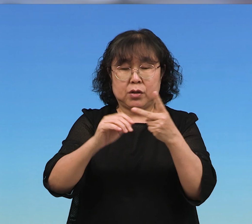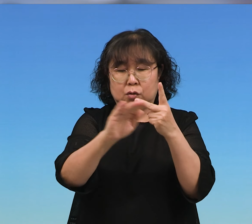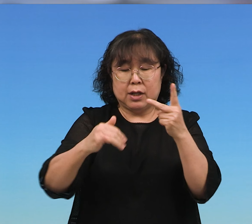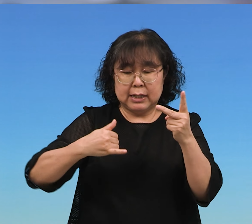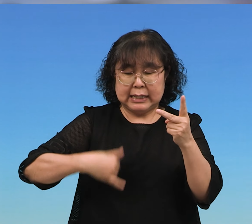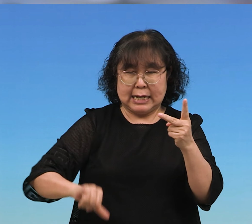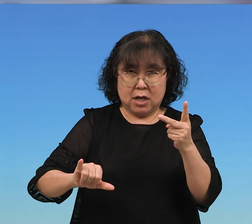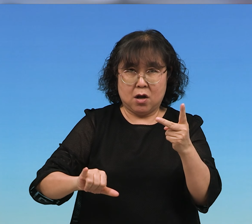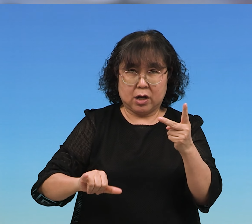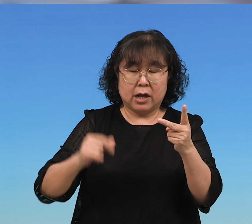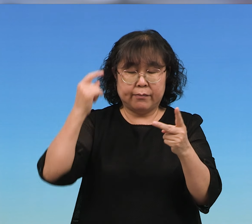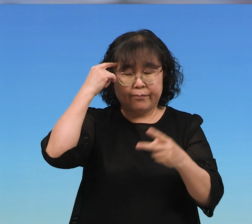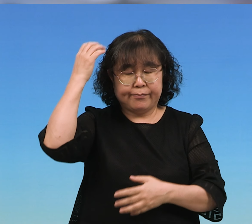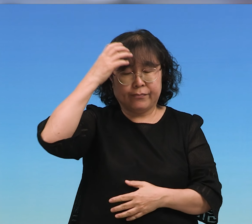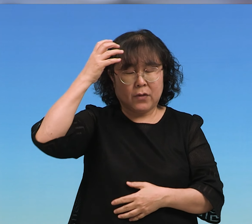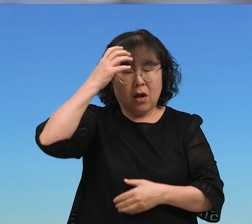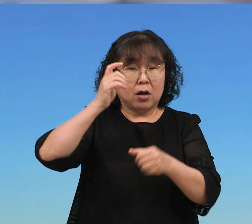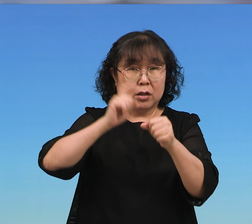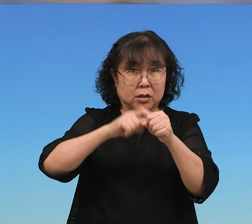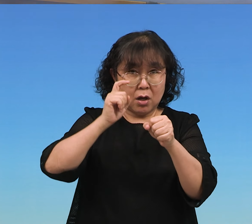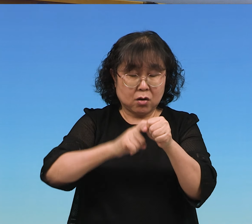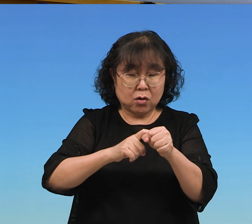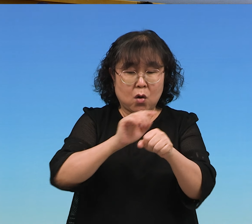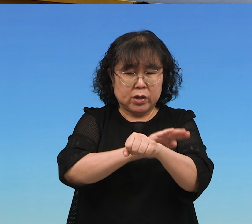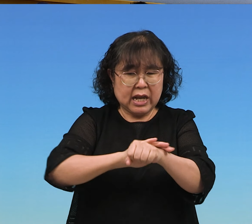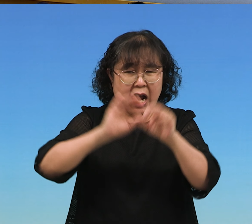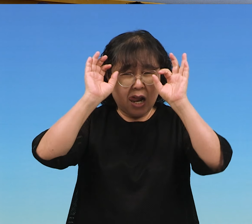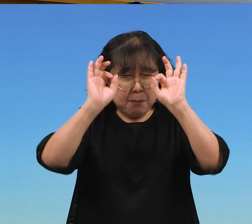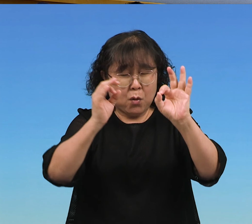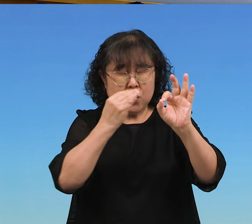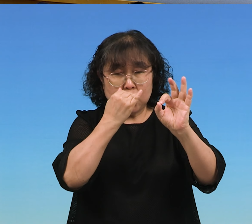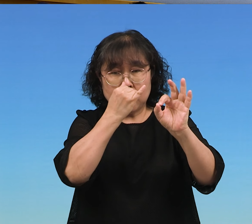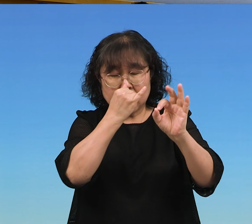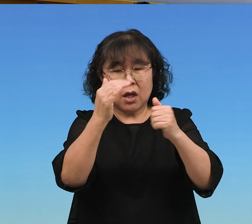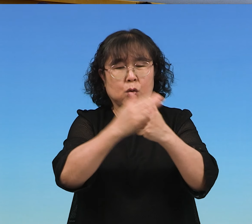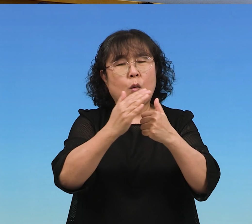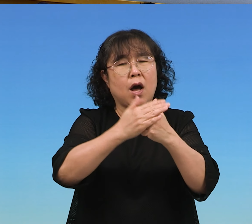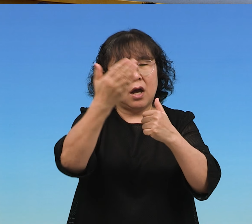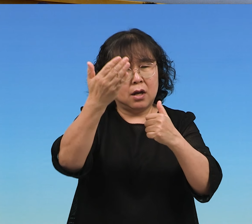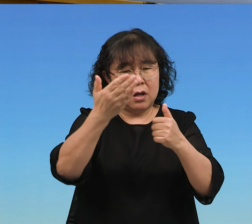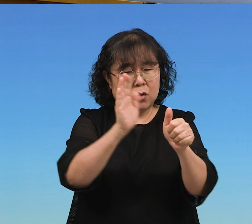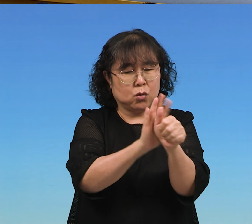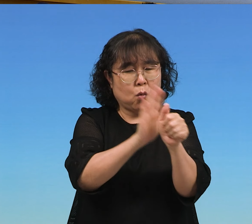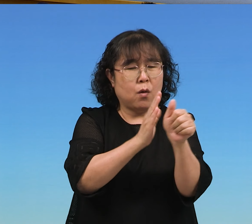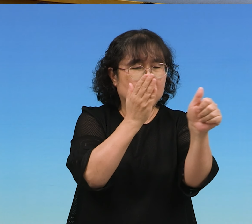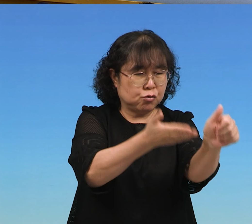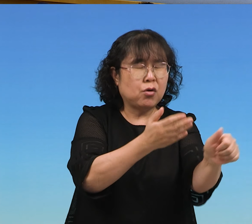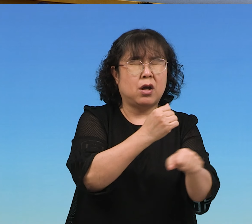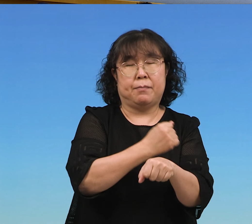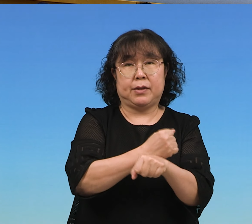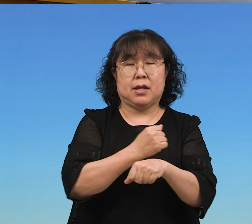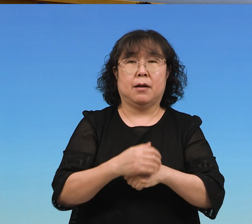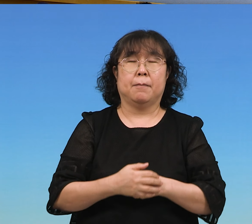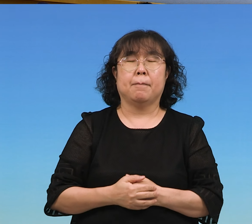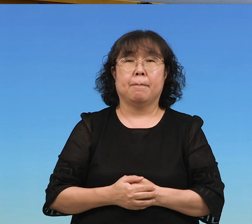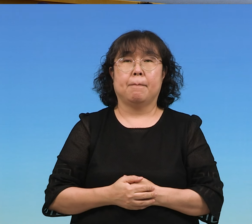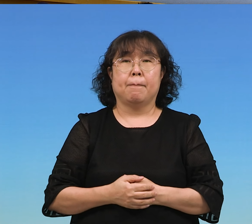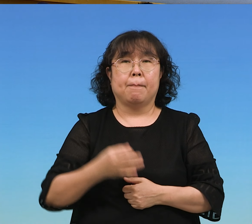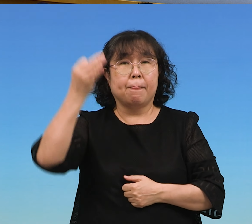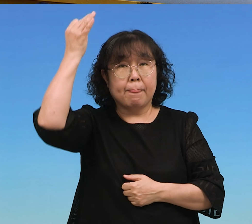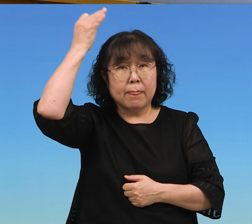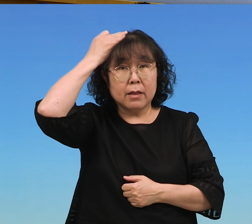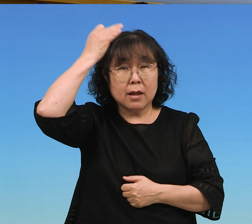우리 자녀들이에요. 우리 자녀들이 영적으로 좀 더 잘 볼 수 있도록 돕는 일을 해야 됩니다. 오늘